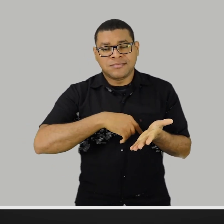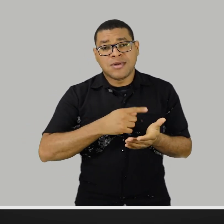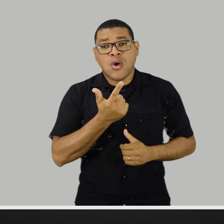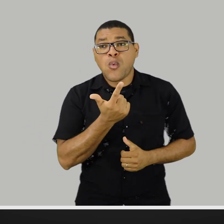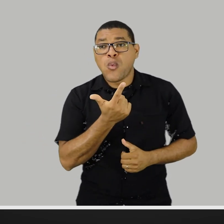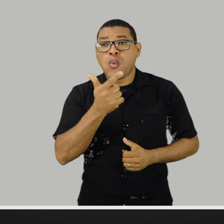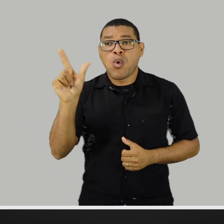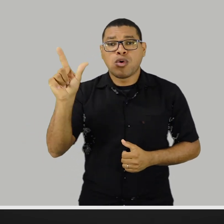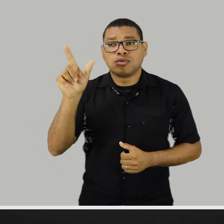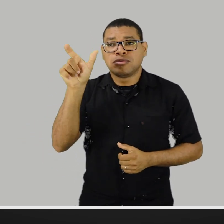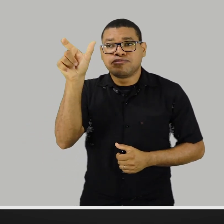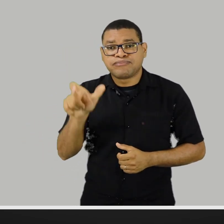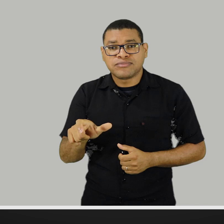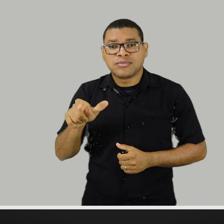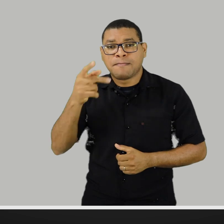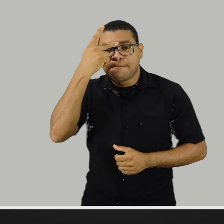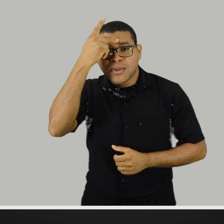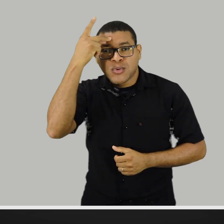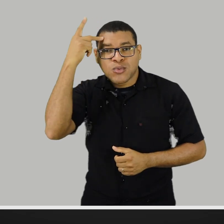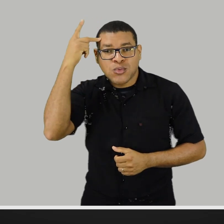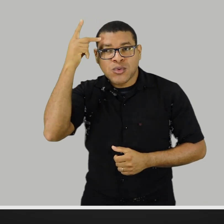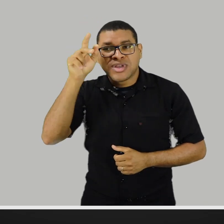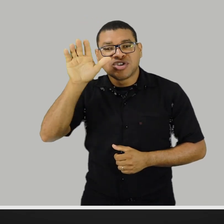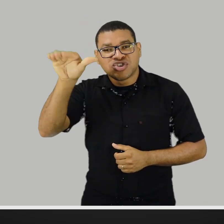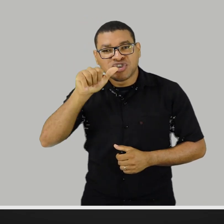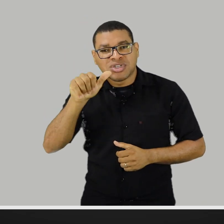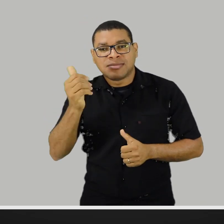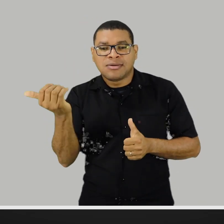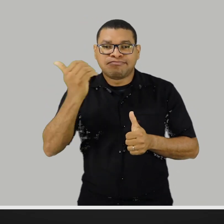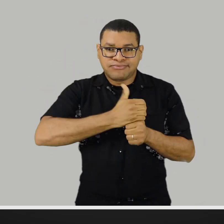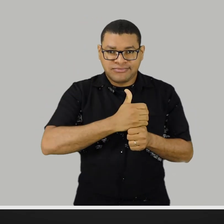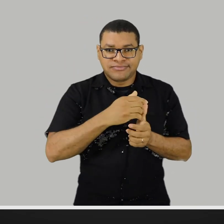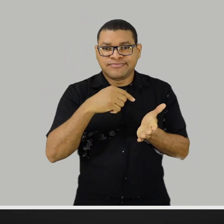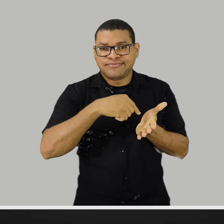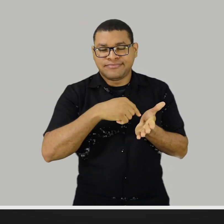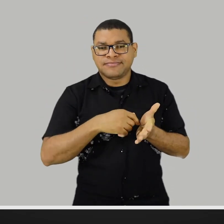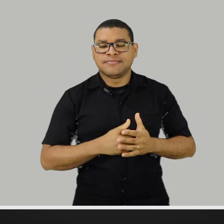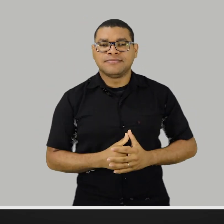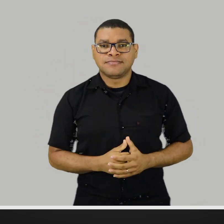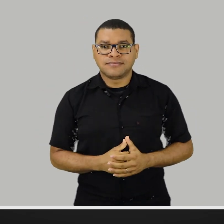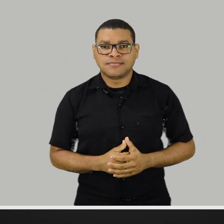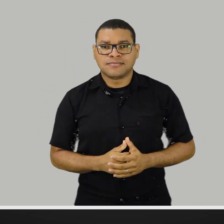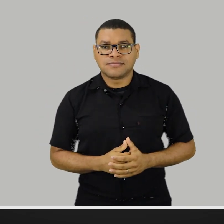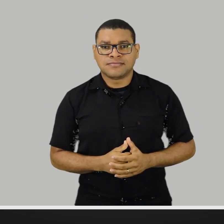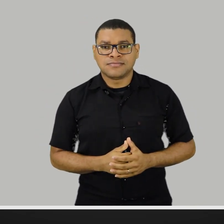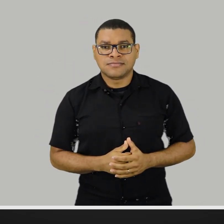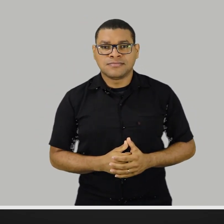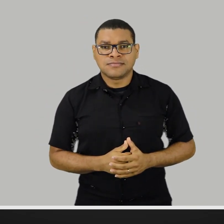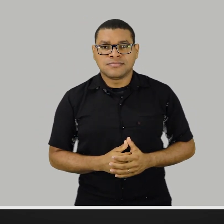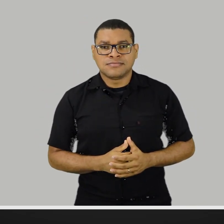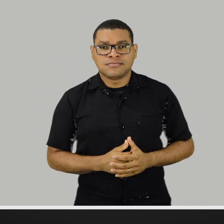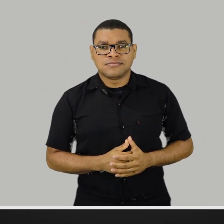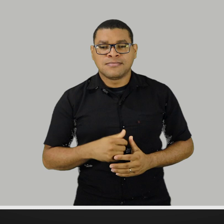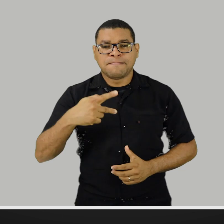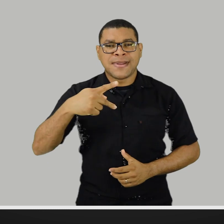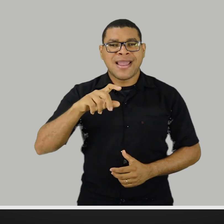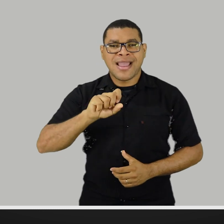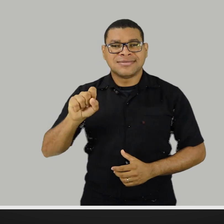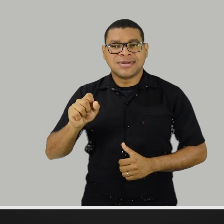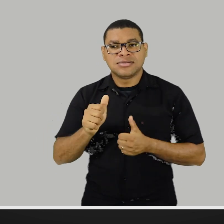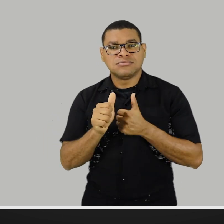podendo ser convocado o próximo classificado na lista de espera do acompanhamento do processo